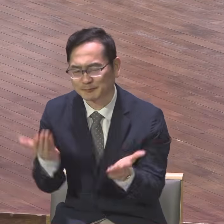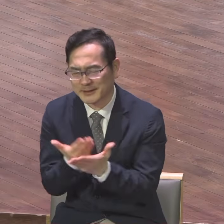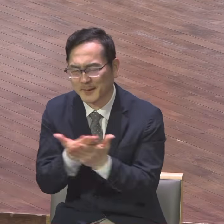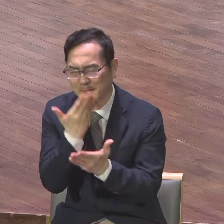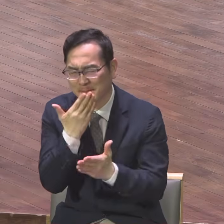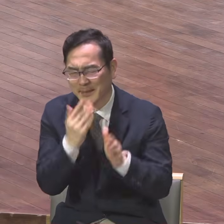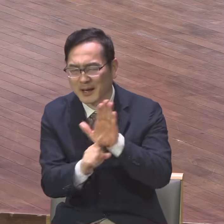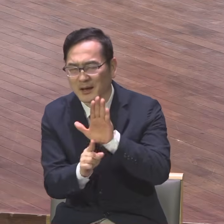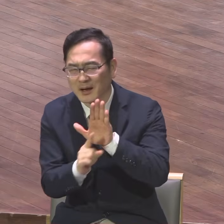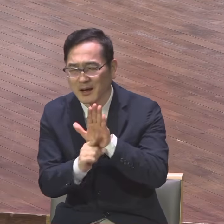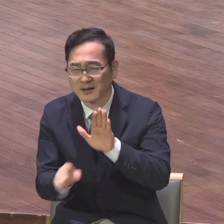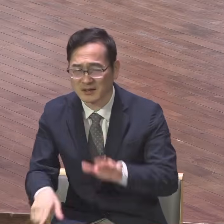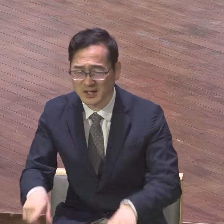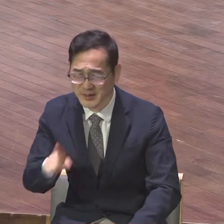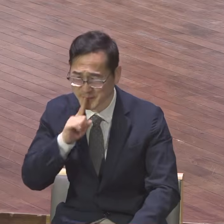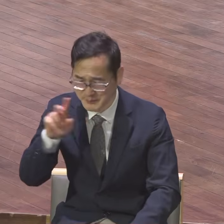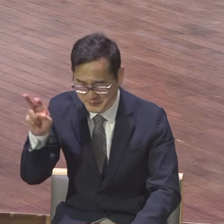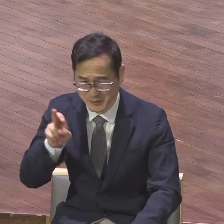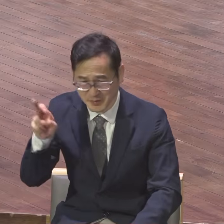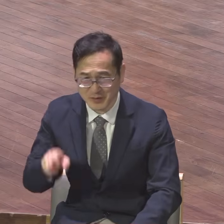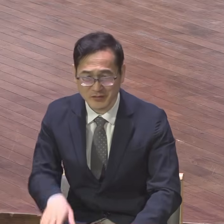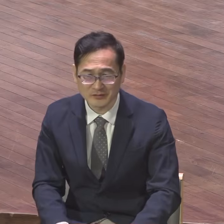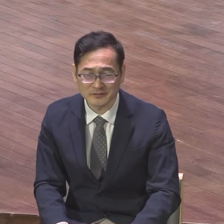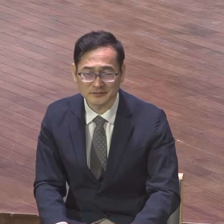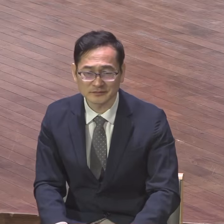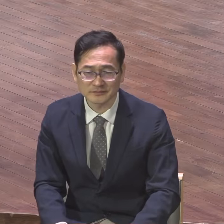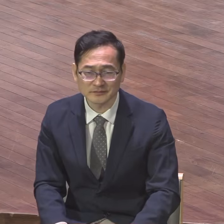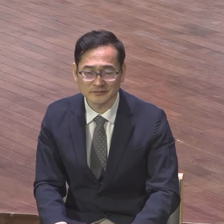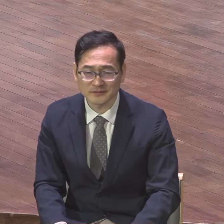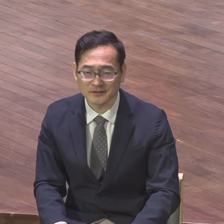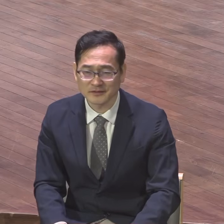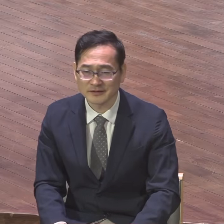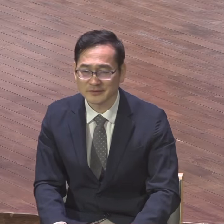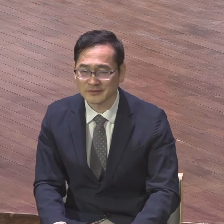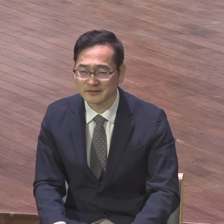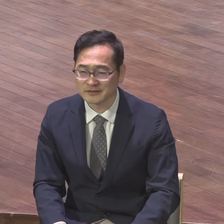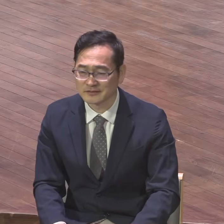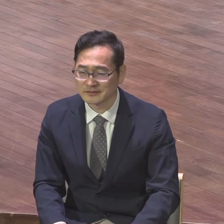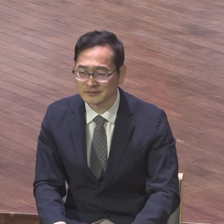이야기예요. 다음에 떨어지면 뭐 할 건데 실업자예요, 그냥.